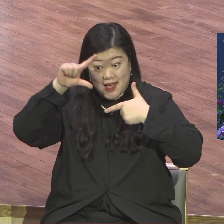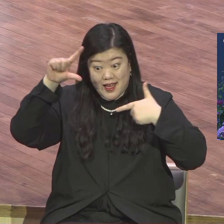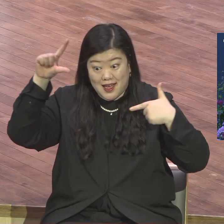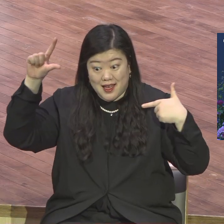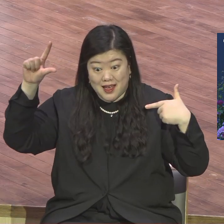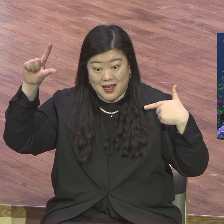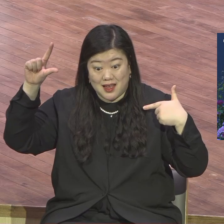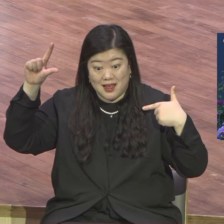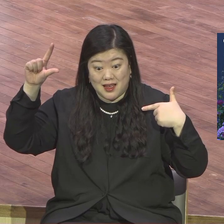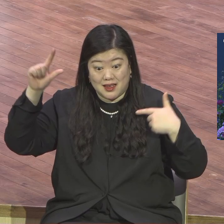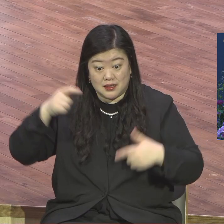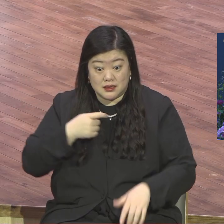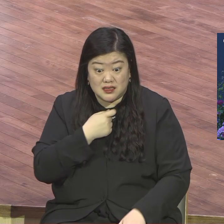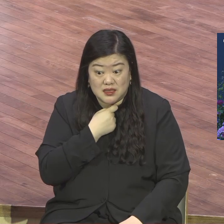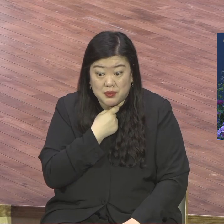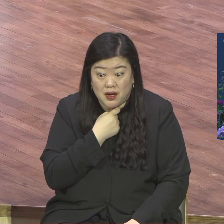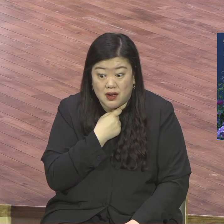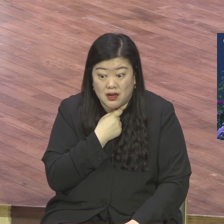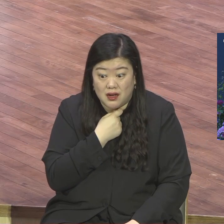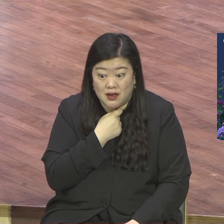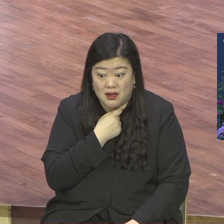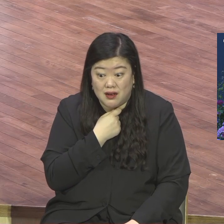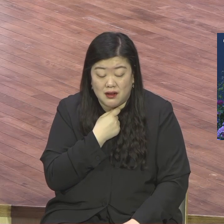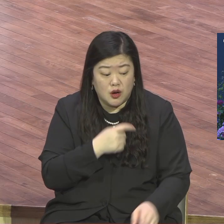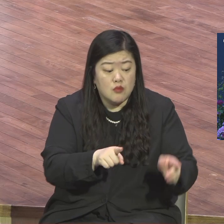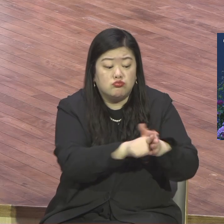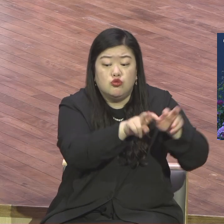살지 살는지 몰라도 불신자가 다 그렇잖아요.